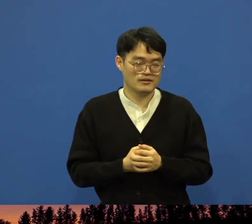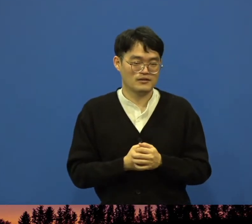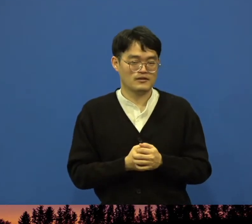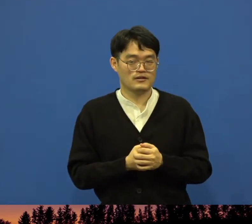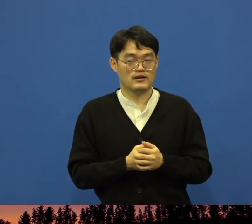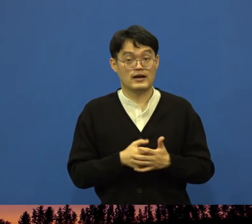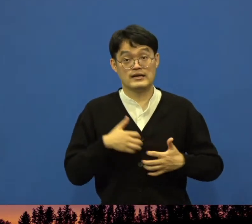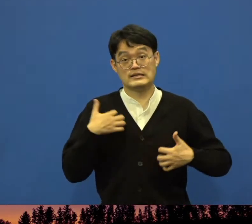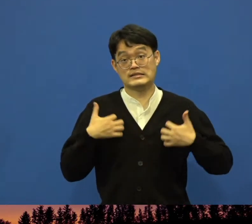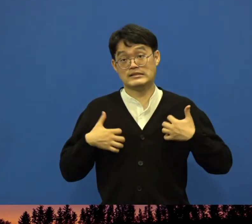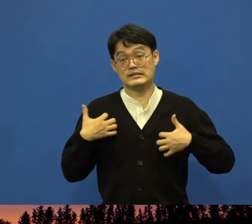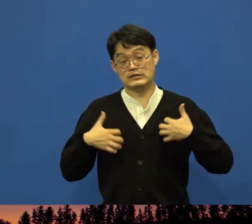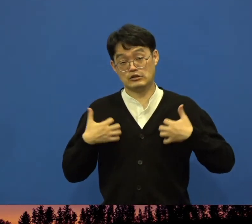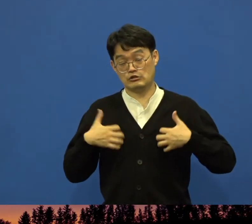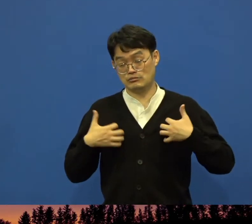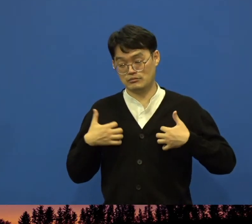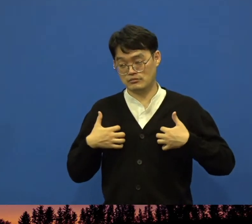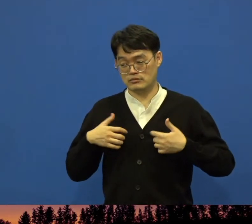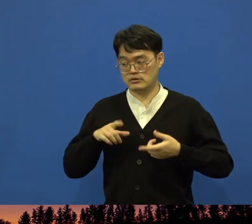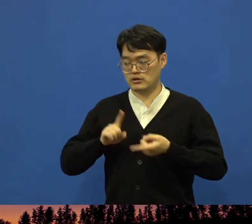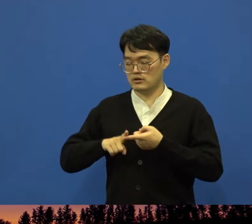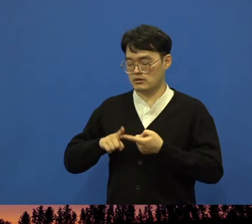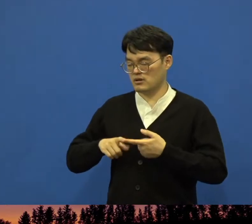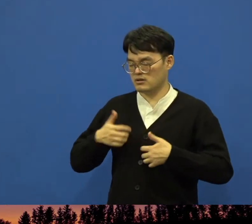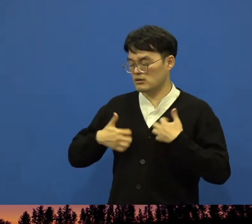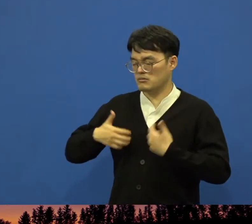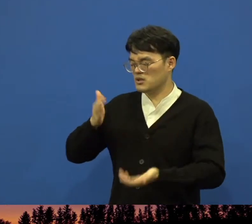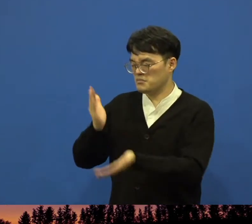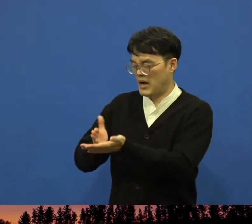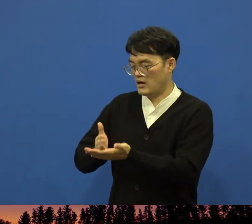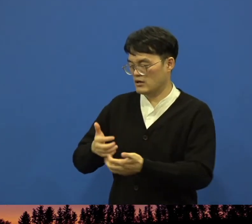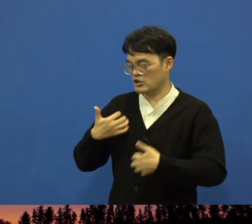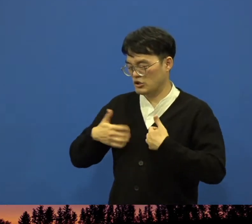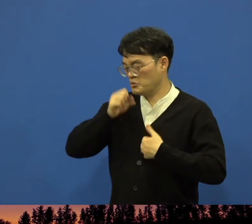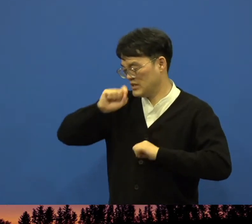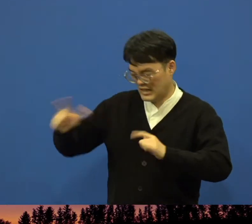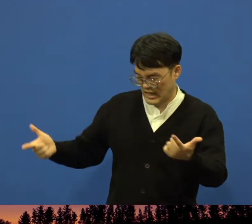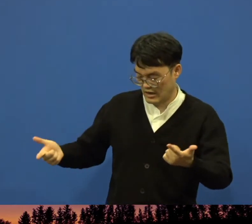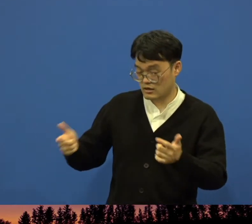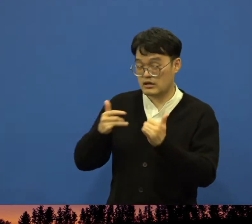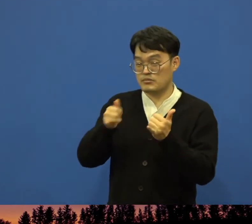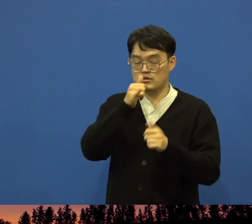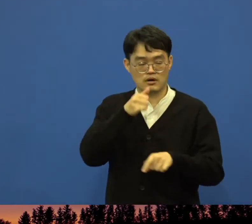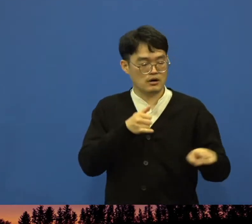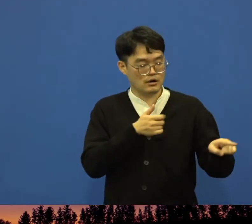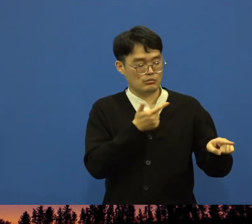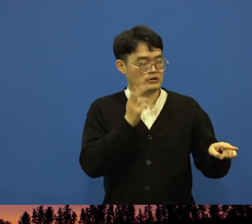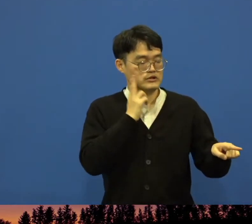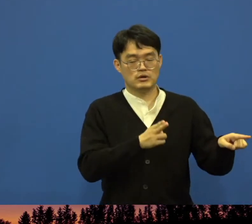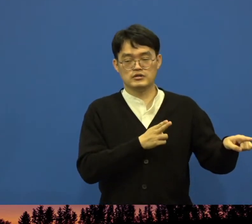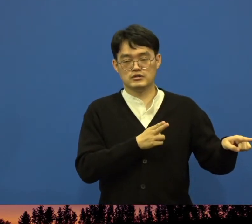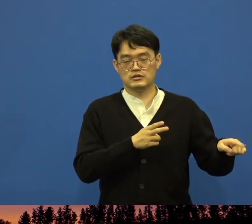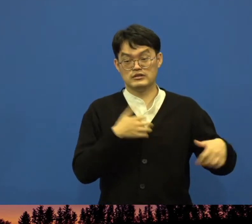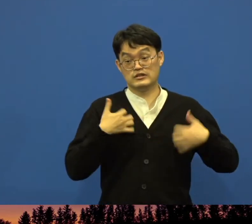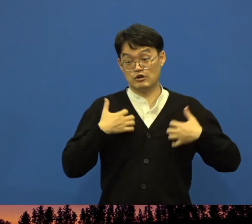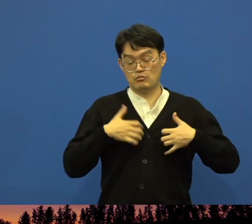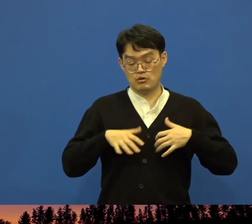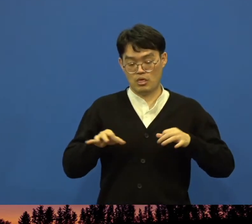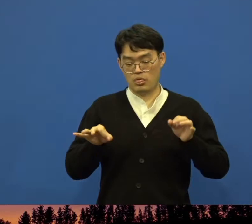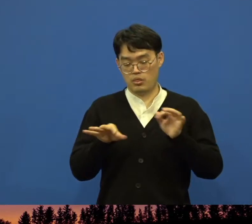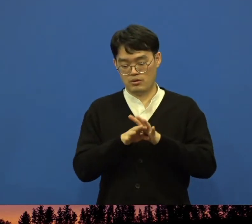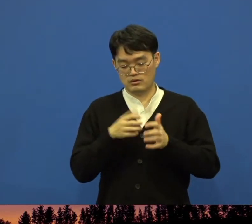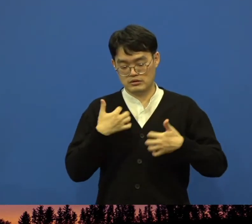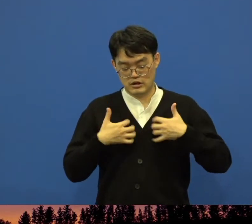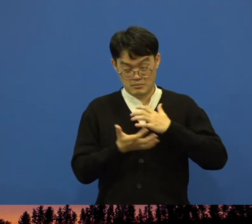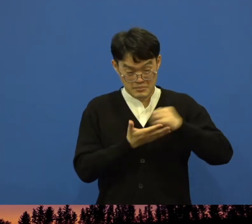즐거움 자체를 무시하는 사람들이 있어요. 그죠? 그걸 굉장히 잔인한 거죠. 로봇처럼 그냥 기계처럼 일을 하는